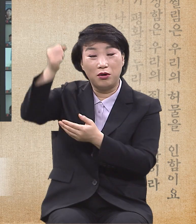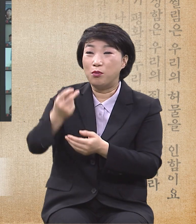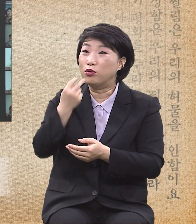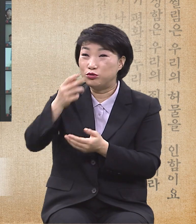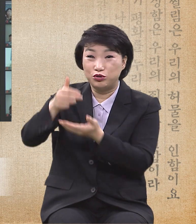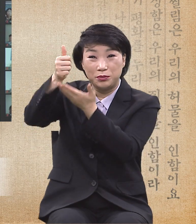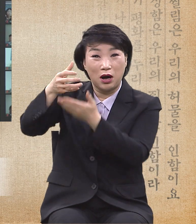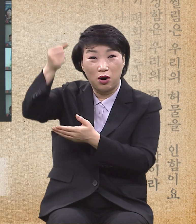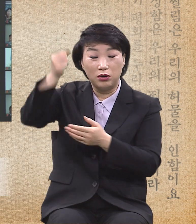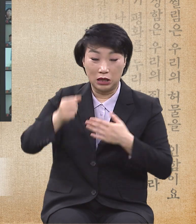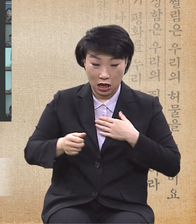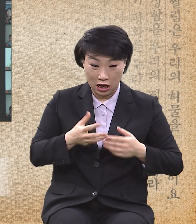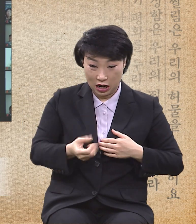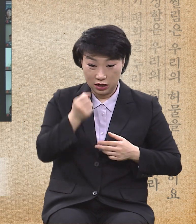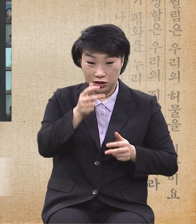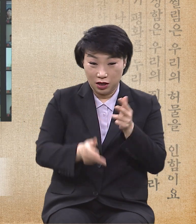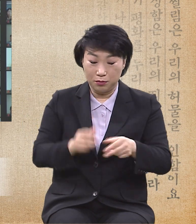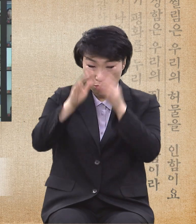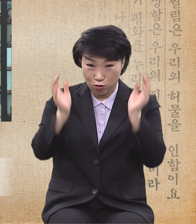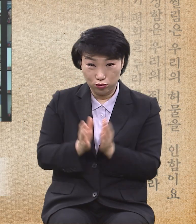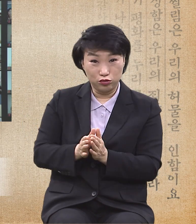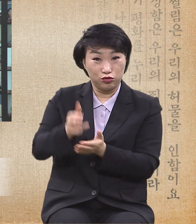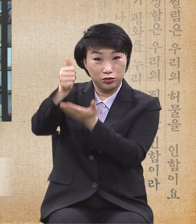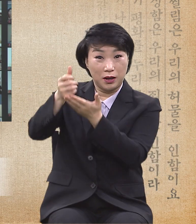것이고 기업도 다 주님 것이고.